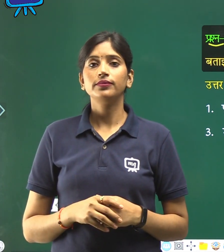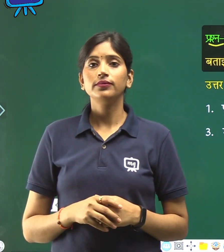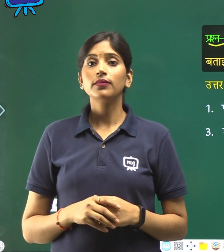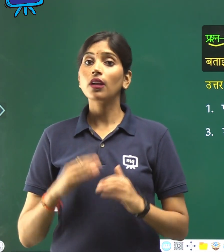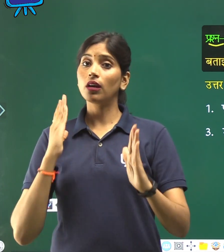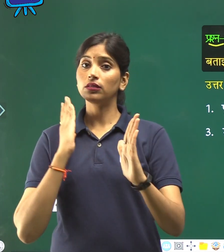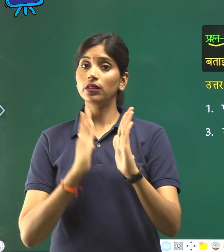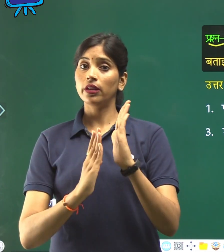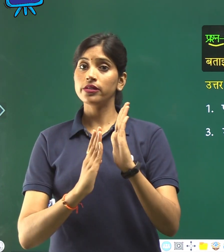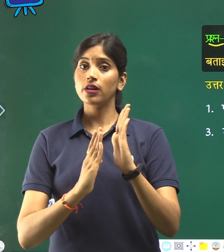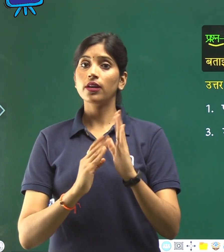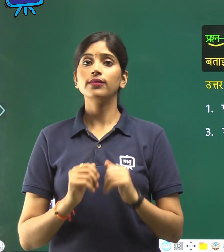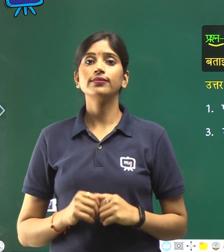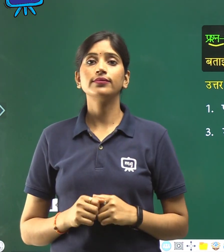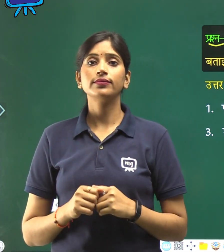दिशाएं